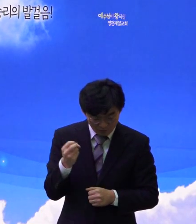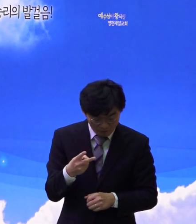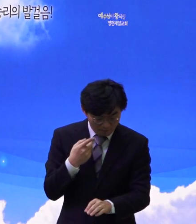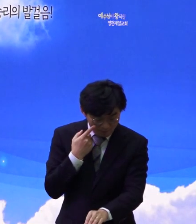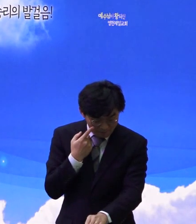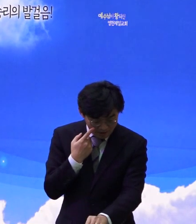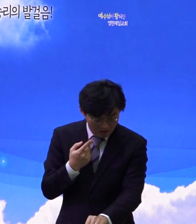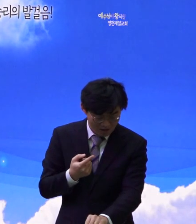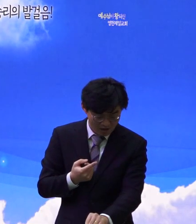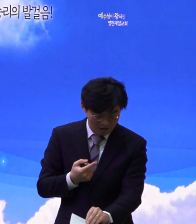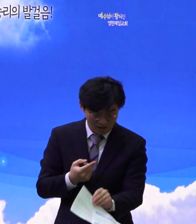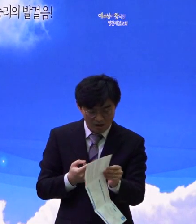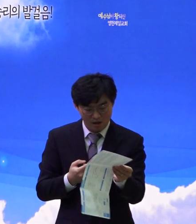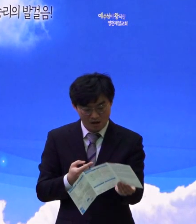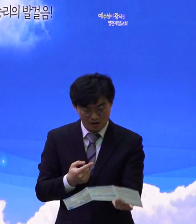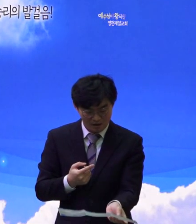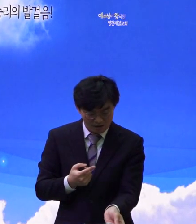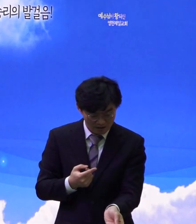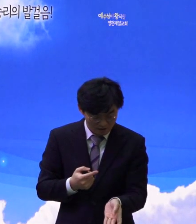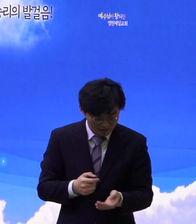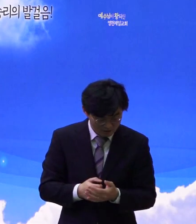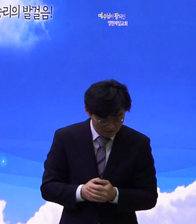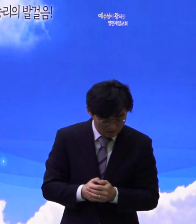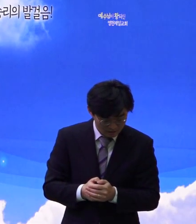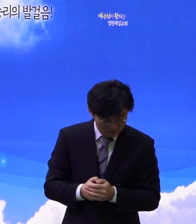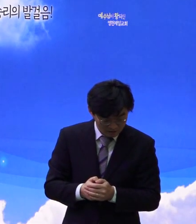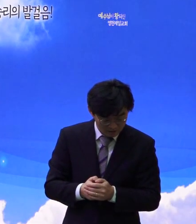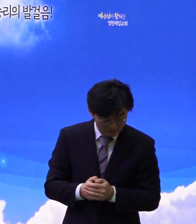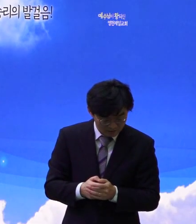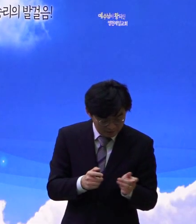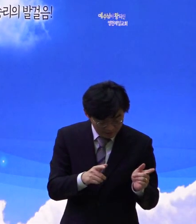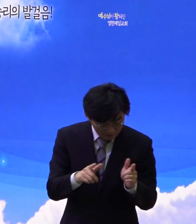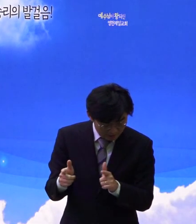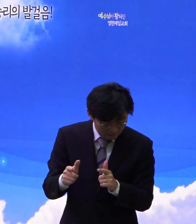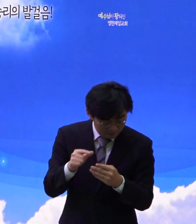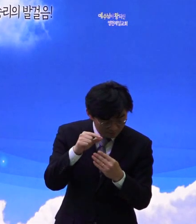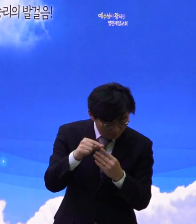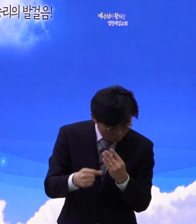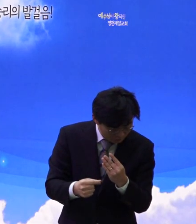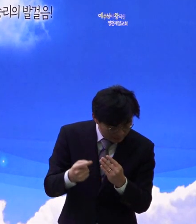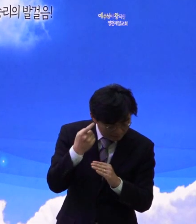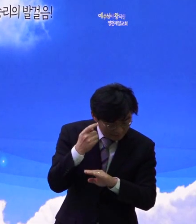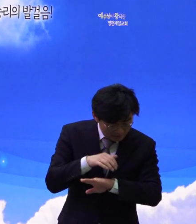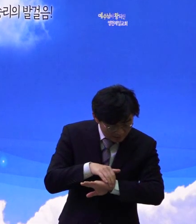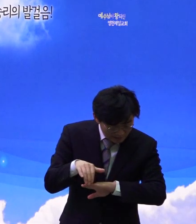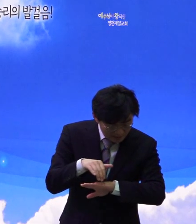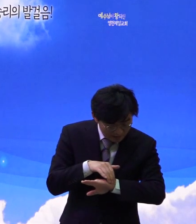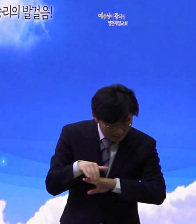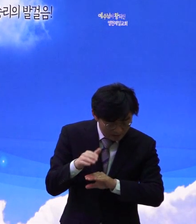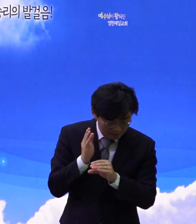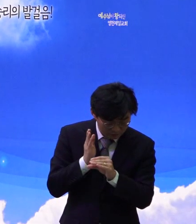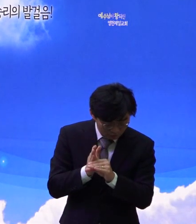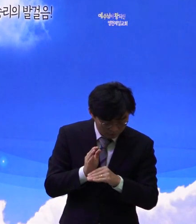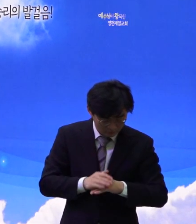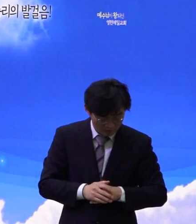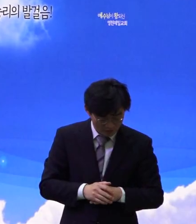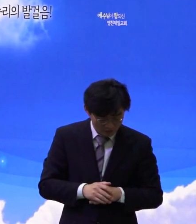박스 광고가 있는데요. 이번 달에 우리가 다음 세대를 위한 여러 가지 프로그램을 계획하고 있습니다.